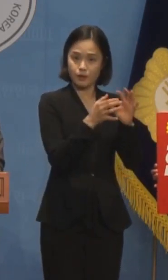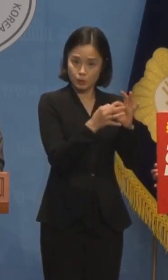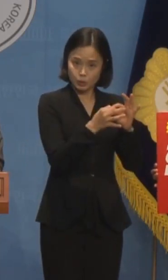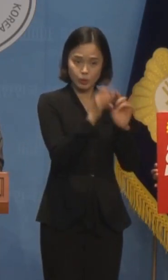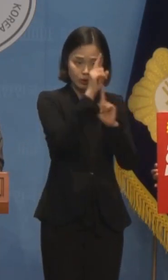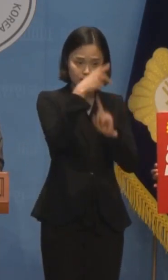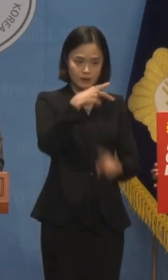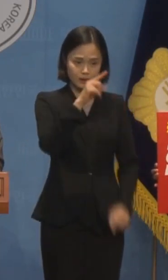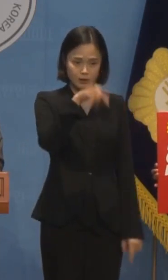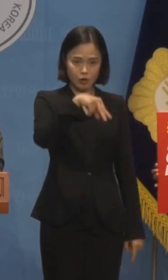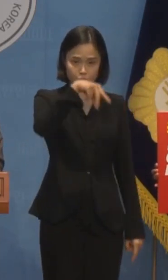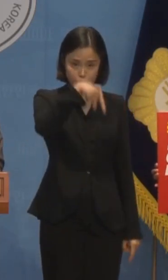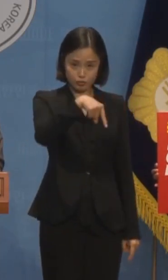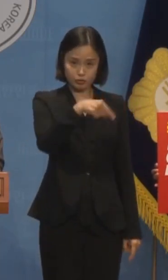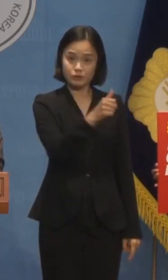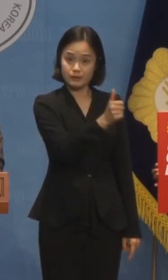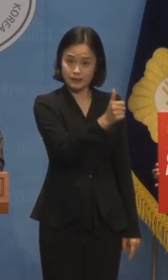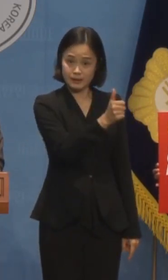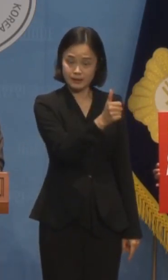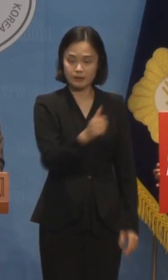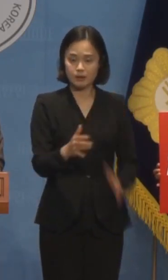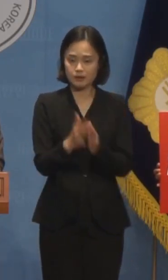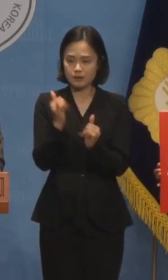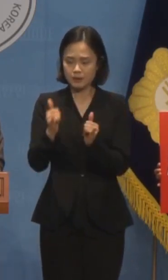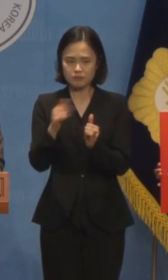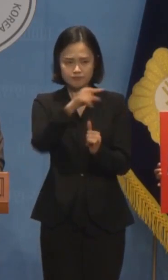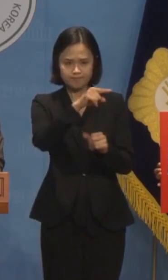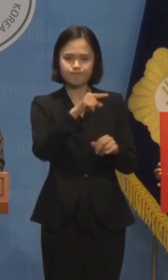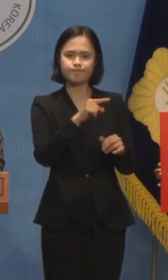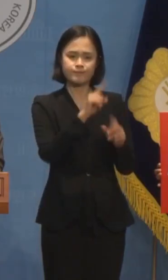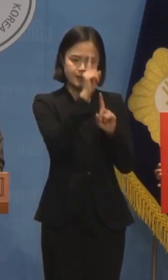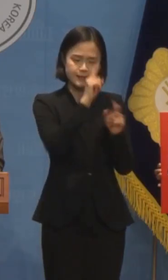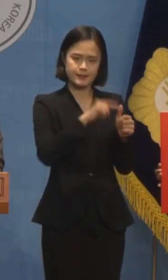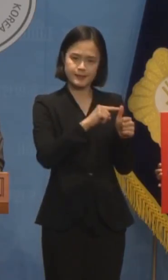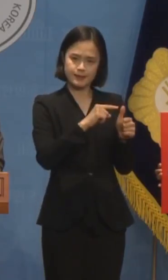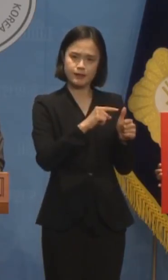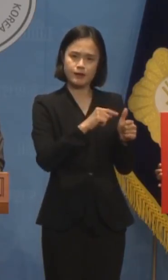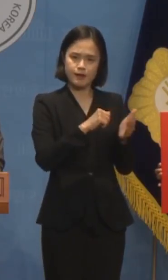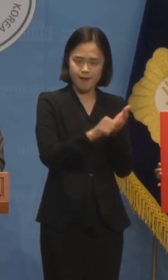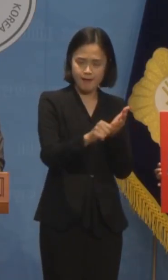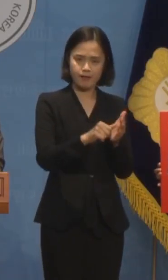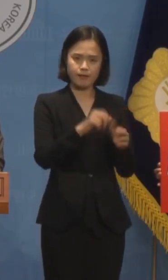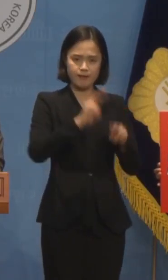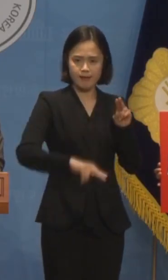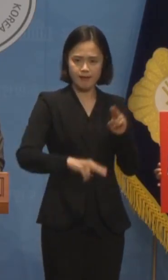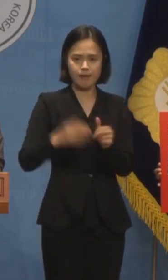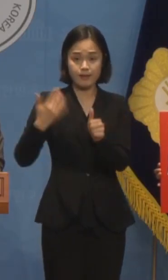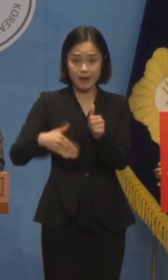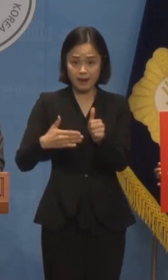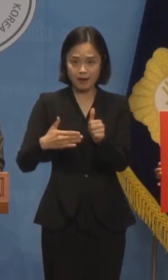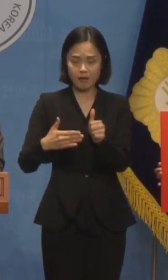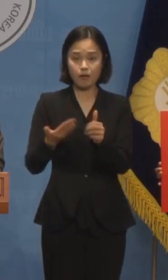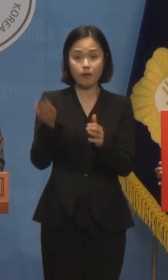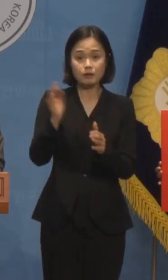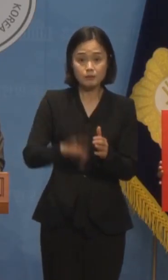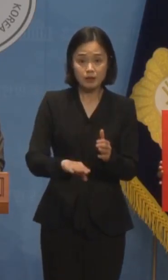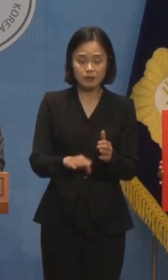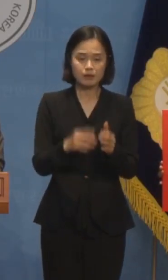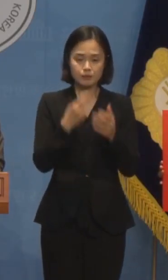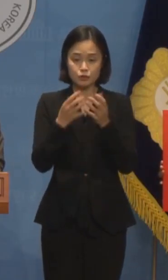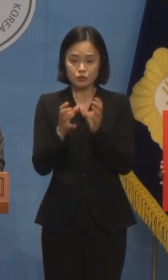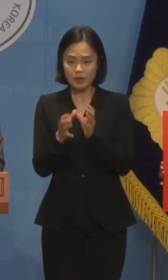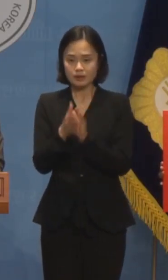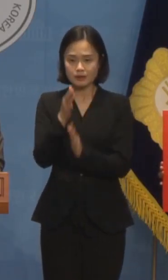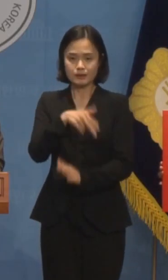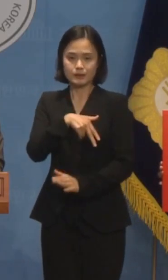이러한 시민의 요구에도 불구하고 학교폭력 예방과 대책 마련 촉구를 위해 민주당 시의원 2명이 본회의 5분